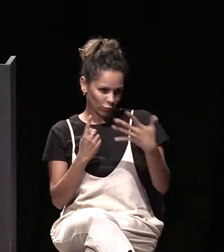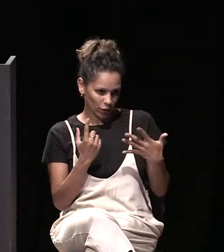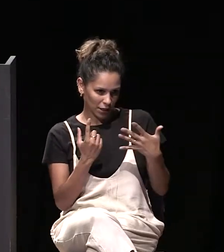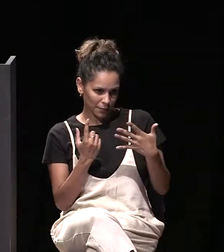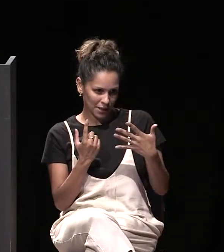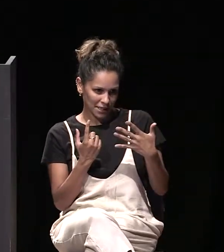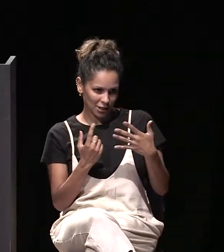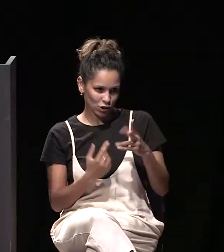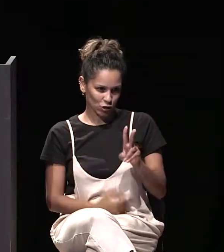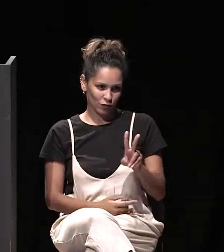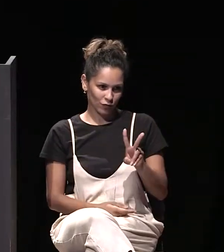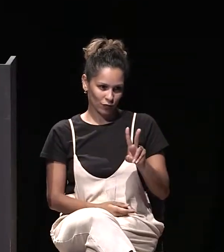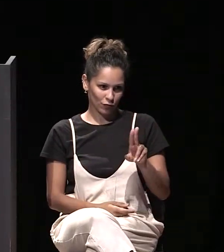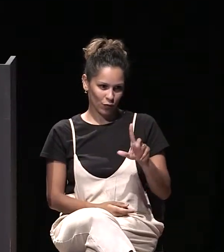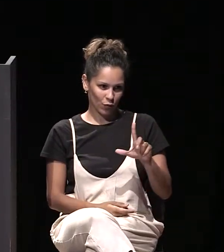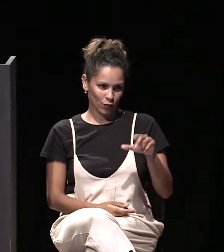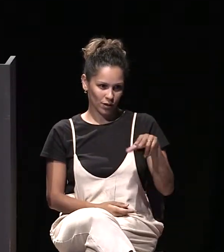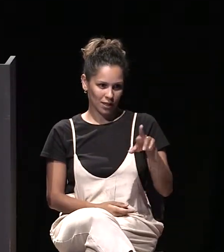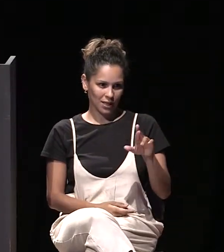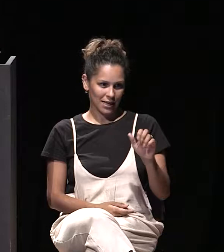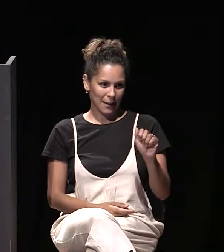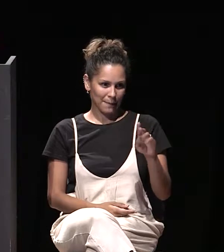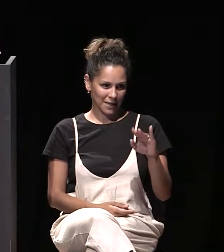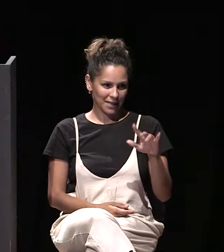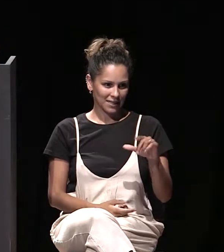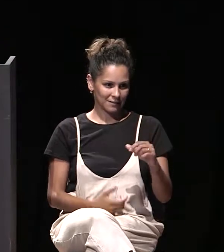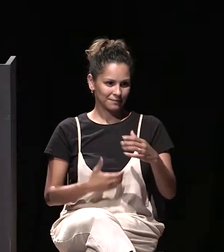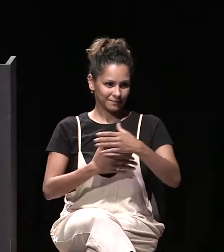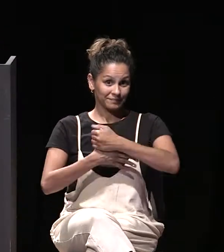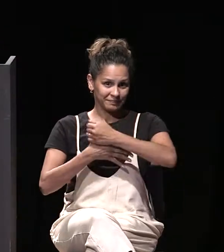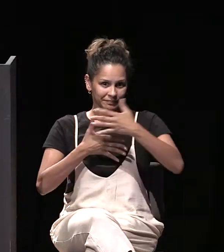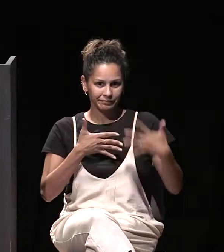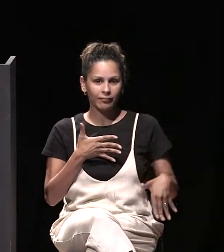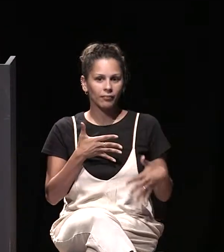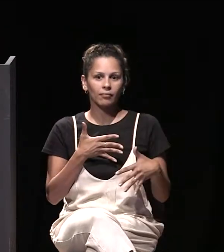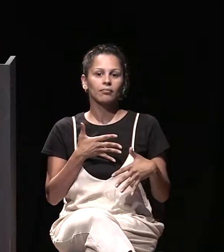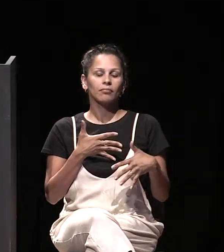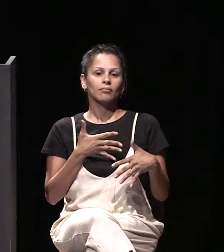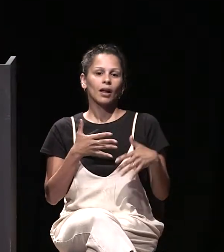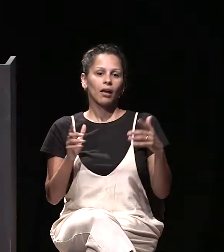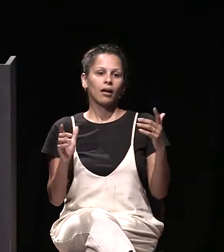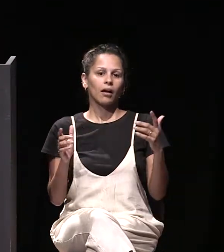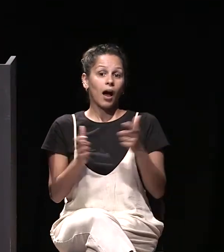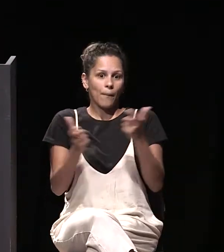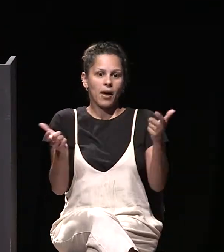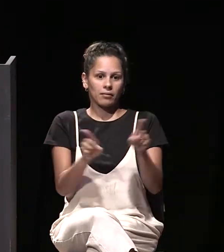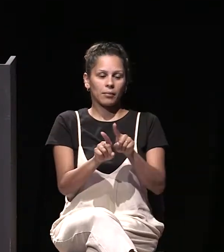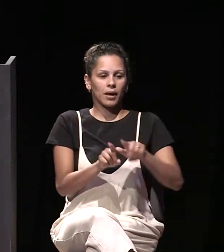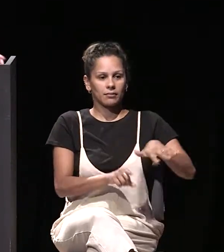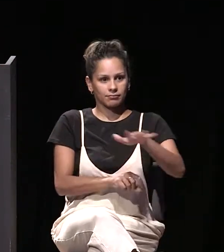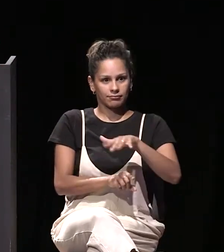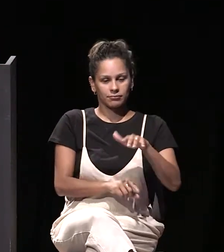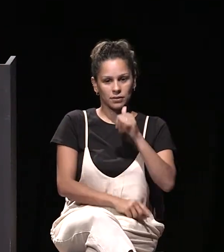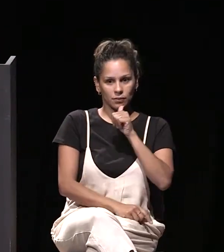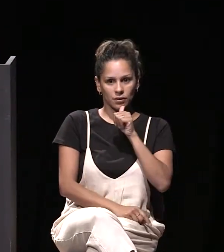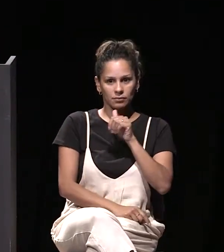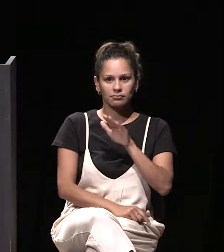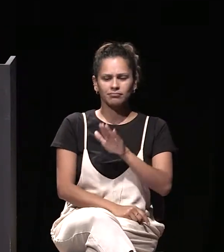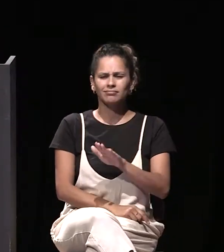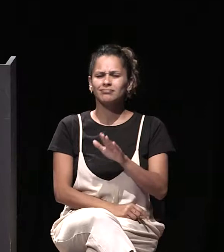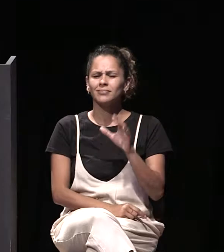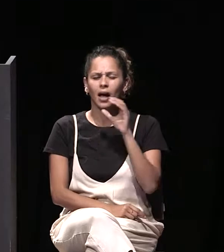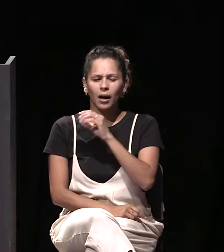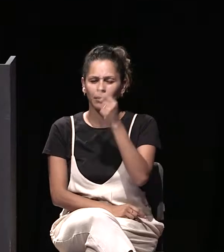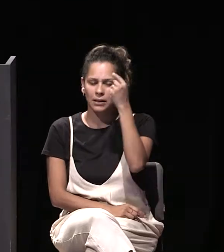das mulheres. E aqui eu quero revisar rapidinho assim, o que pensam as pessoas adultas em geral do